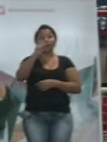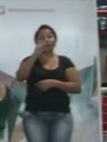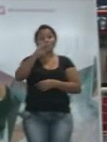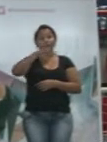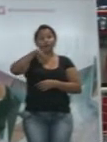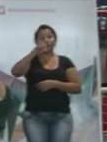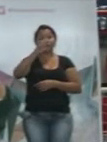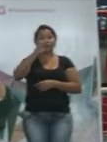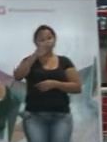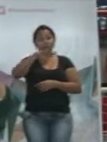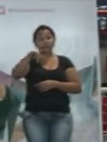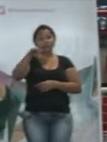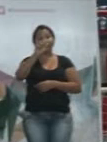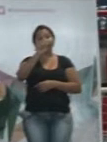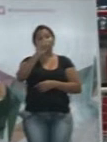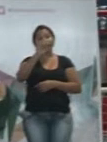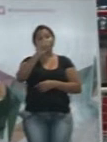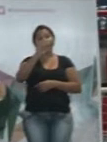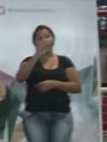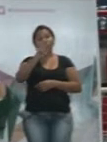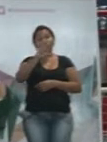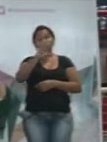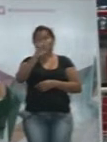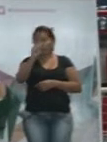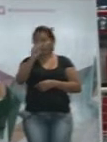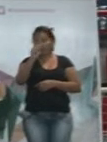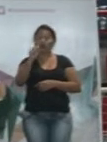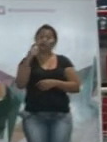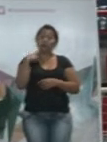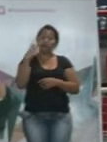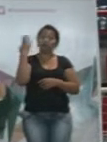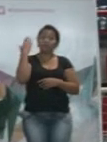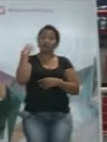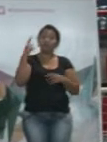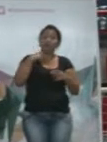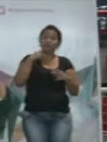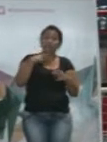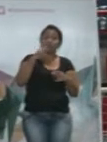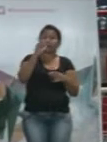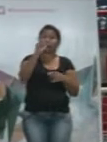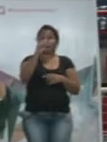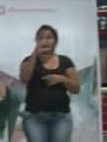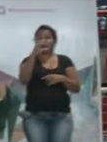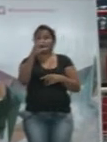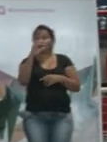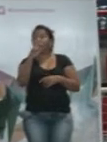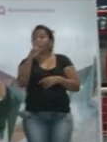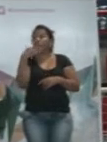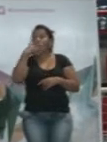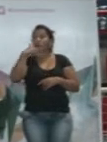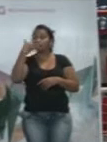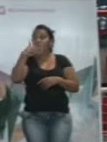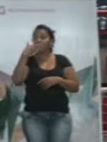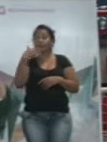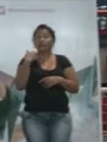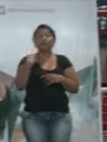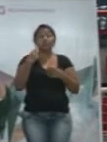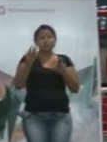açúcar. Aí você tinha muito açúcar, então se eu tenho muito açúcar, o preço do açúcar vai o quê? Vai